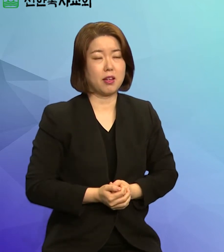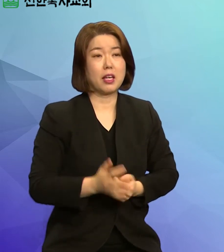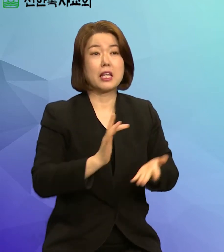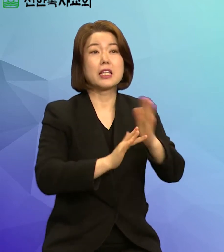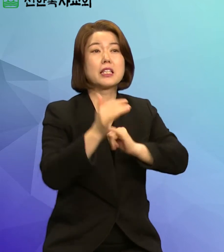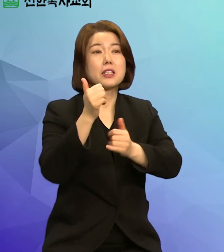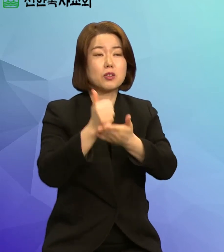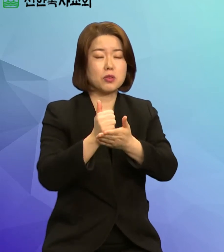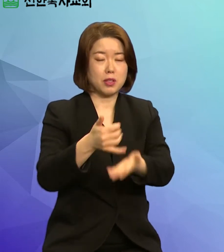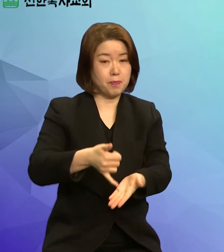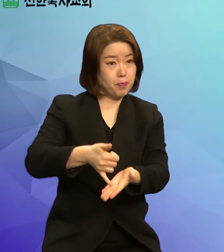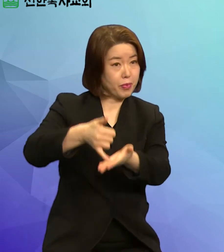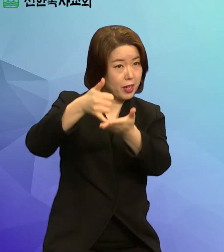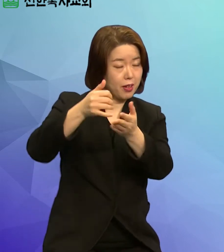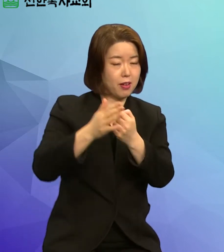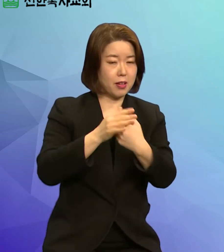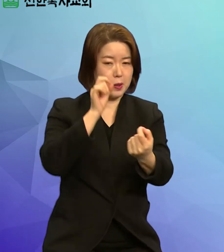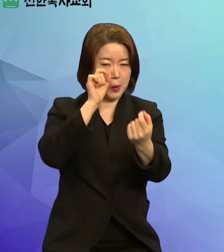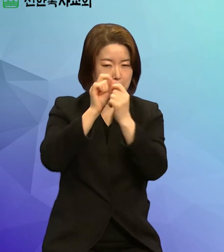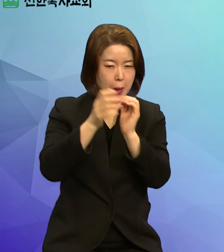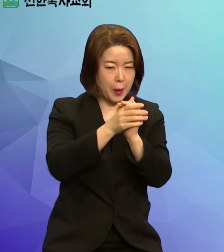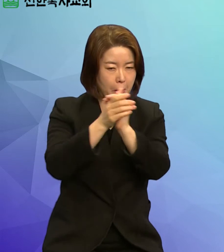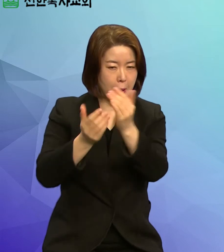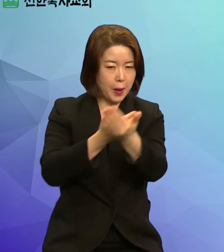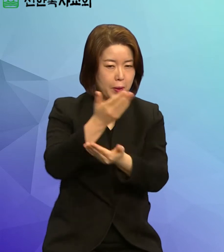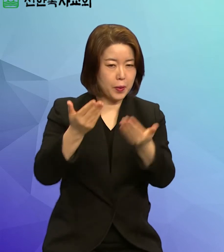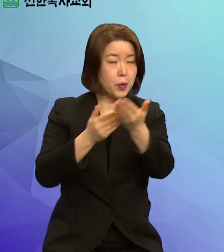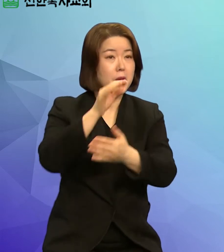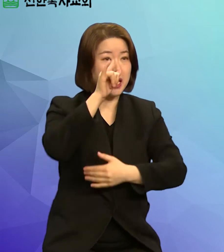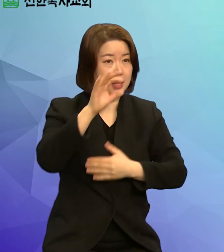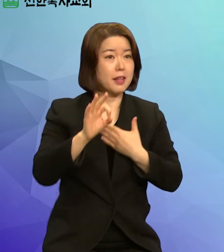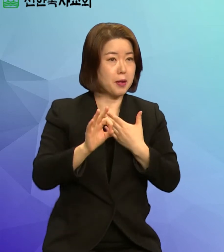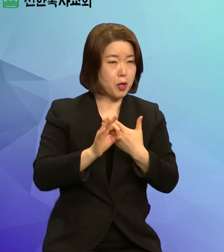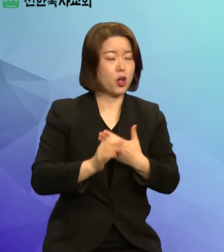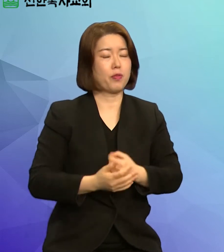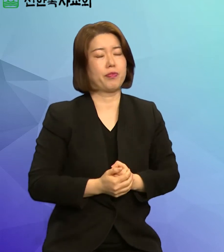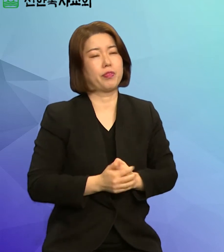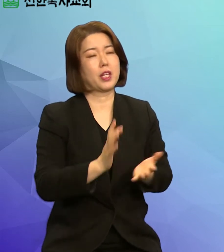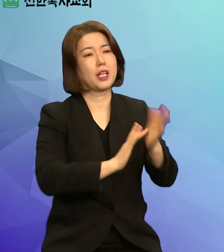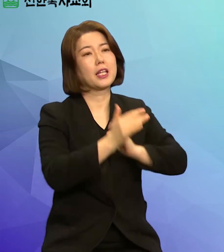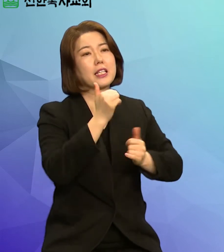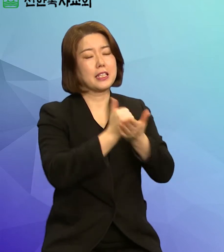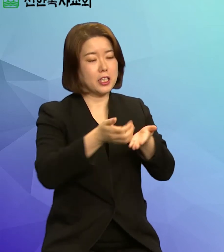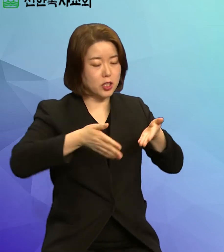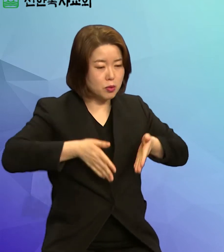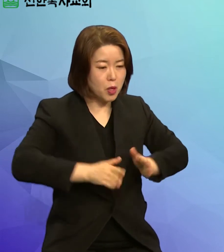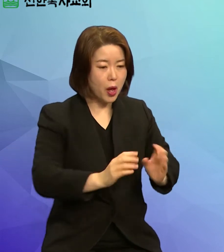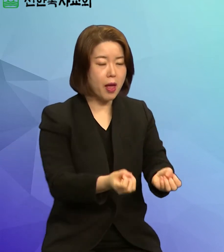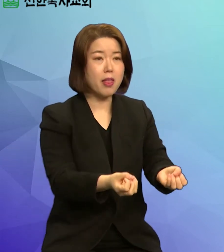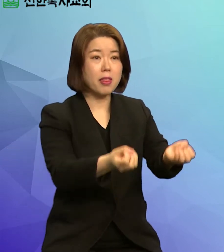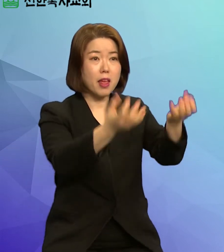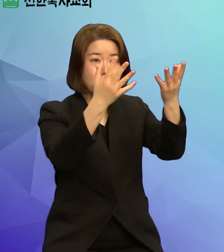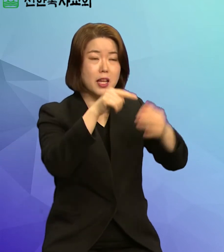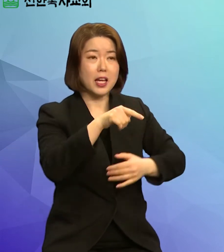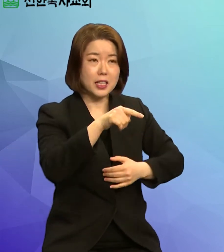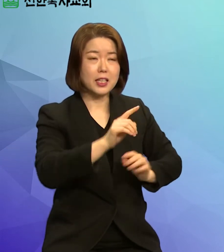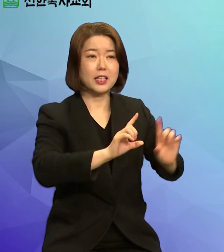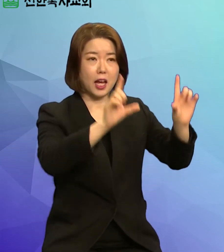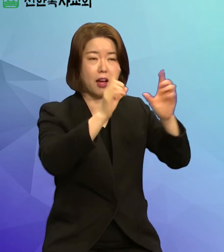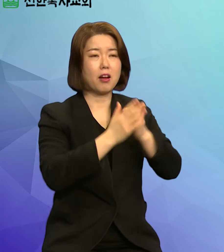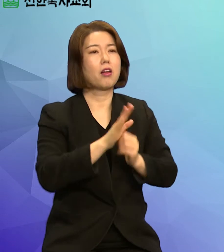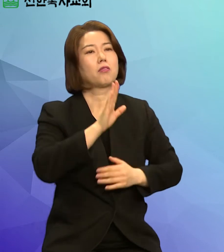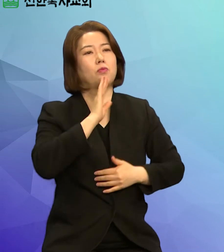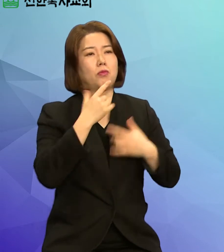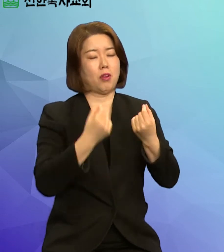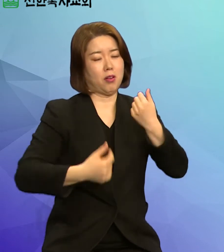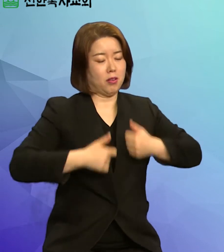예수님과 인격적이고 친밀한 교제가 있다면 예수님의 탄생일인 성탄절이 당연히